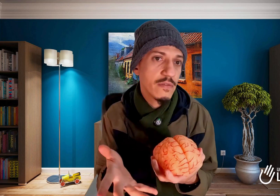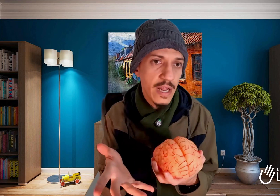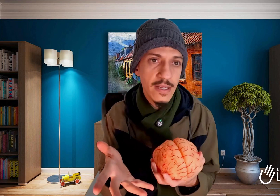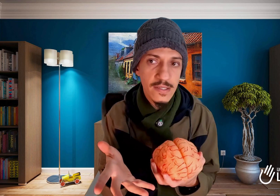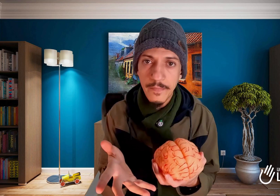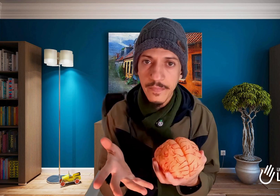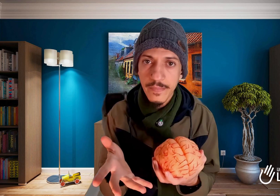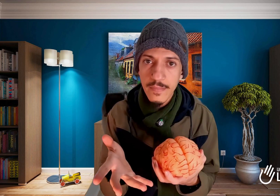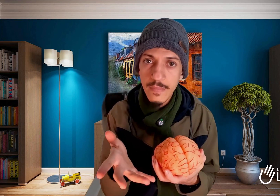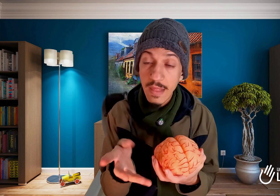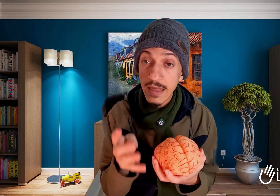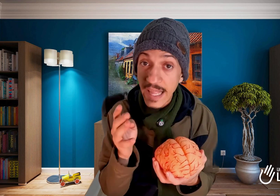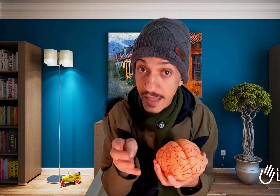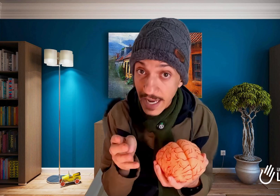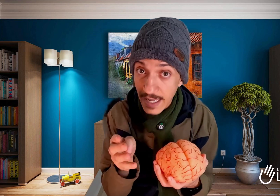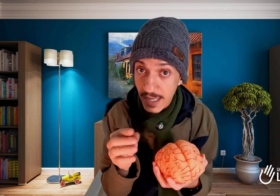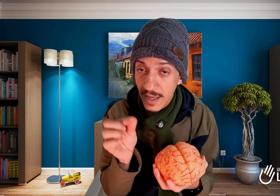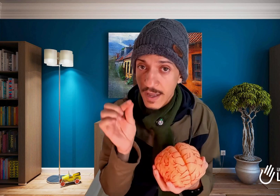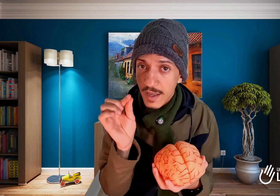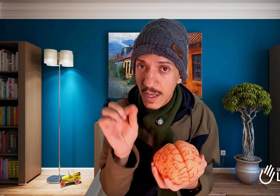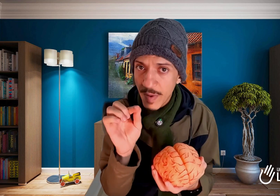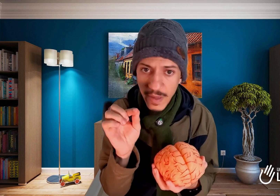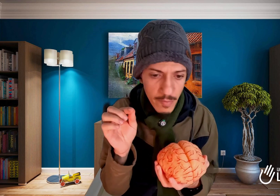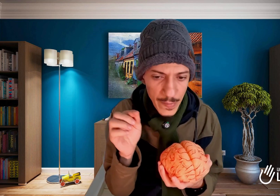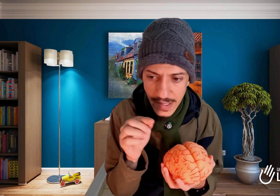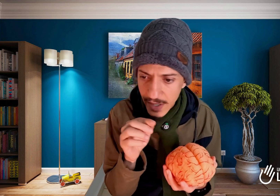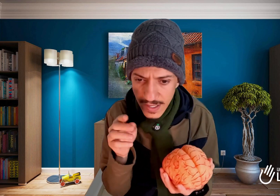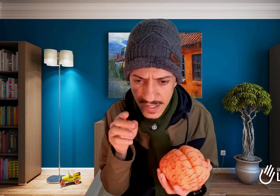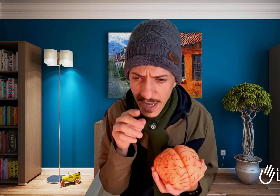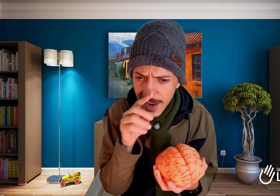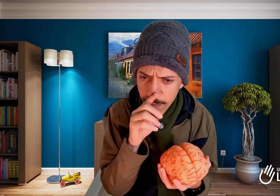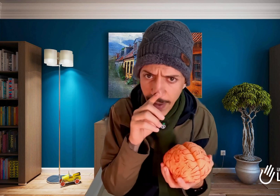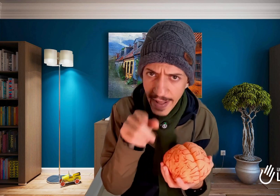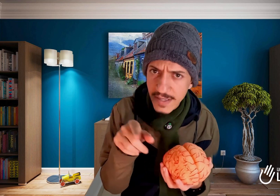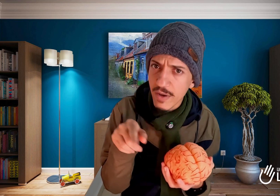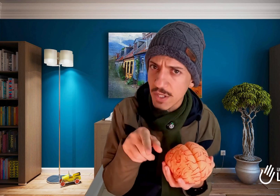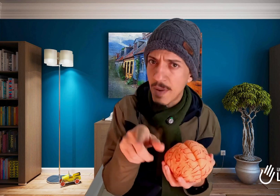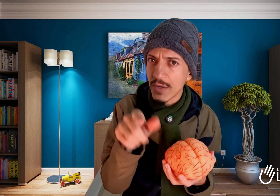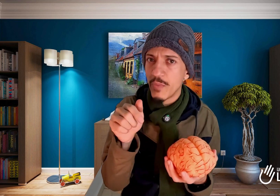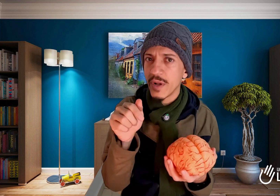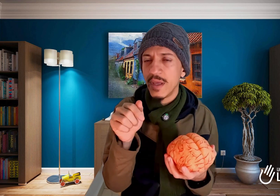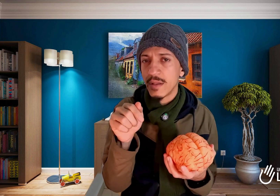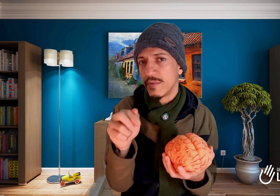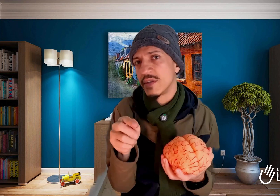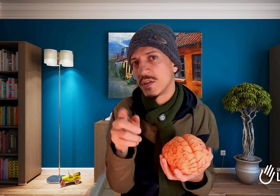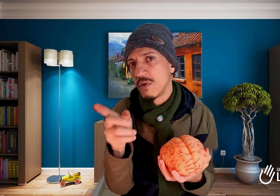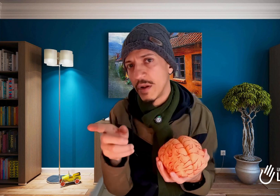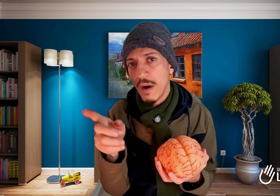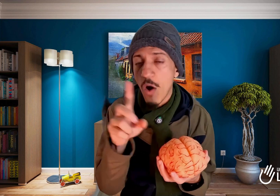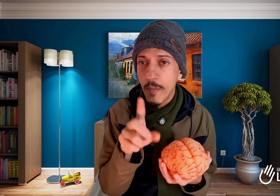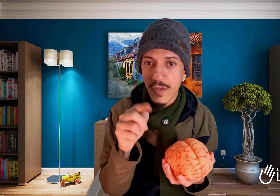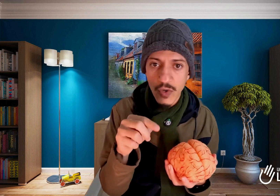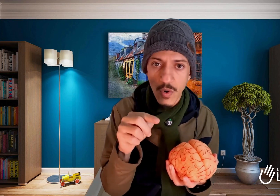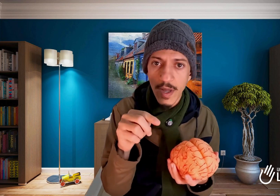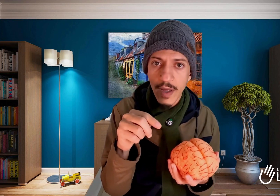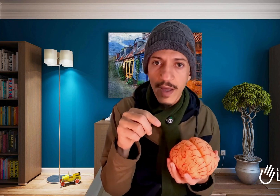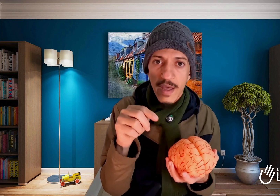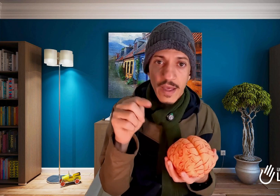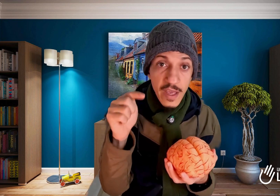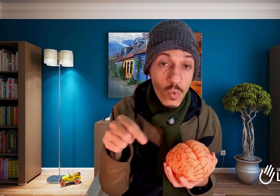trilhas. Tem trilhas que no primeiro momento você olha assim, cara, parece que alguém já passou por aqui. Talvez tenha sido um animal, uma pessoa. E quanto